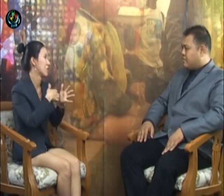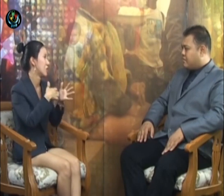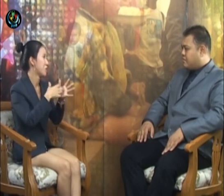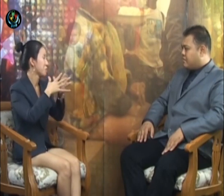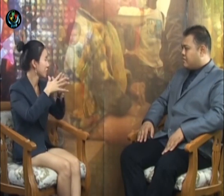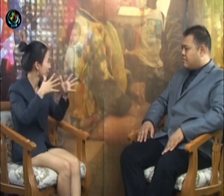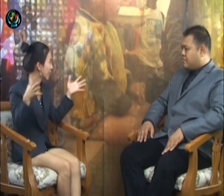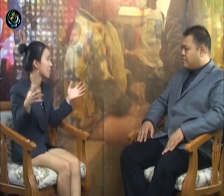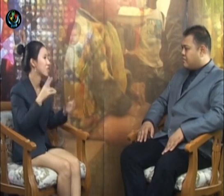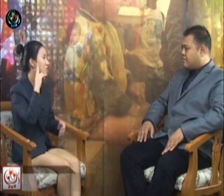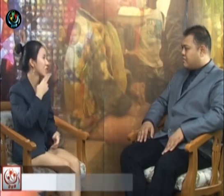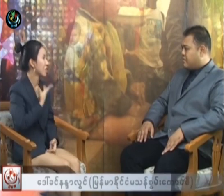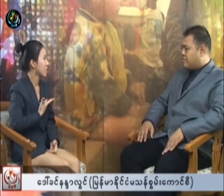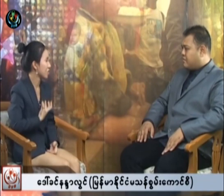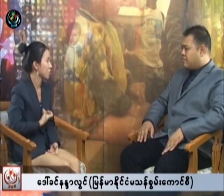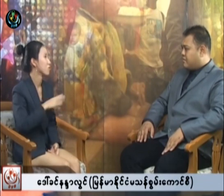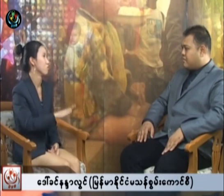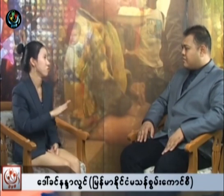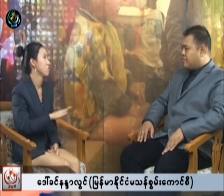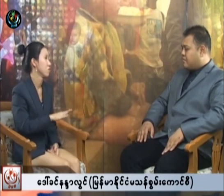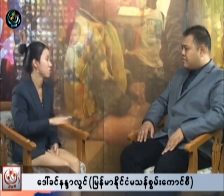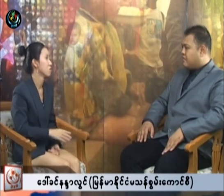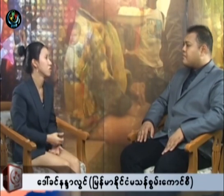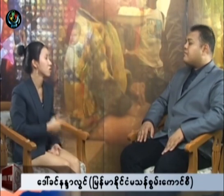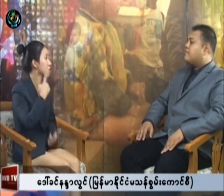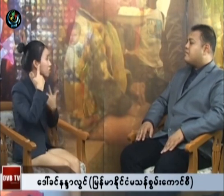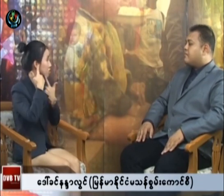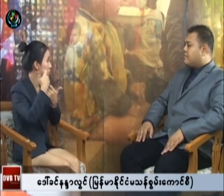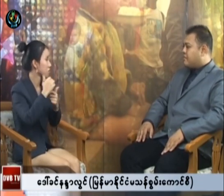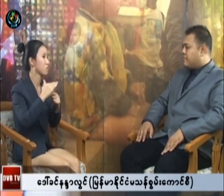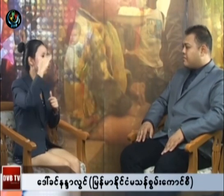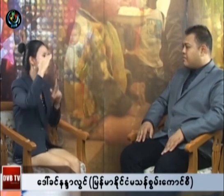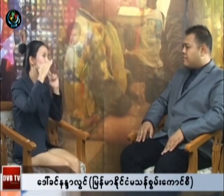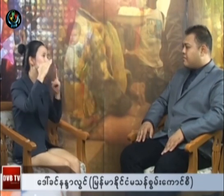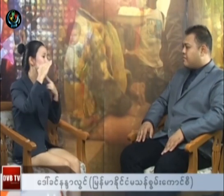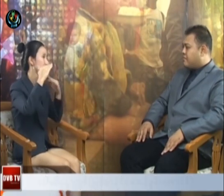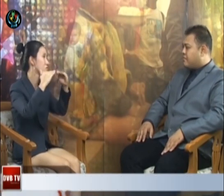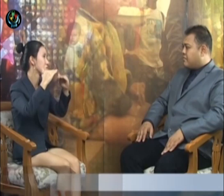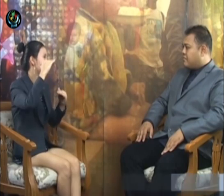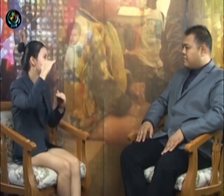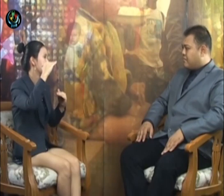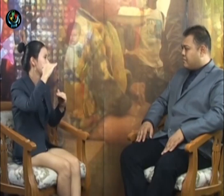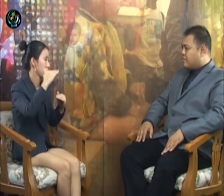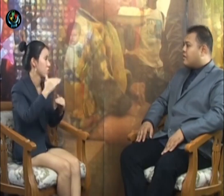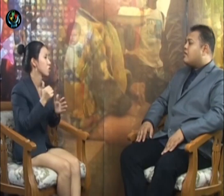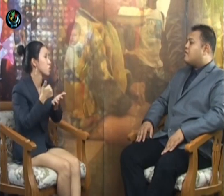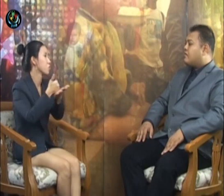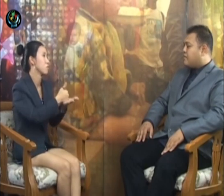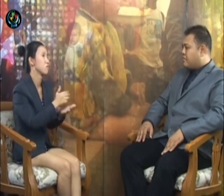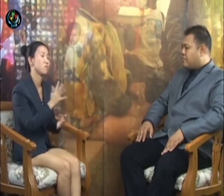။အဲနောက်ပြီးတော့ဘာသာဗေဒဆက်သွယ်မှုအပိုင်းအခက်အခဲကြောင့်နားမကြားသူတွေလည်းစိတ်အားငယ်ရမှုတွေရှိနေပါတယ်။နားကြားတဲ့သူတွေနဲ့နားမ